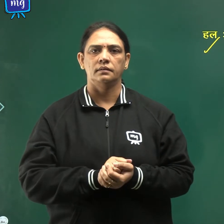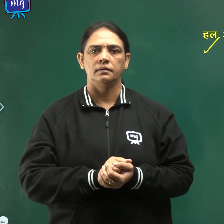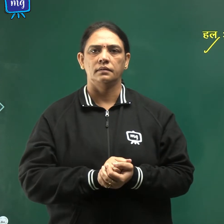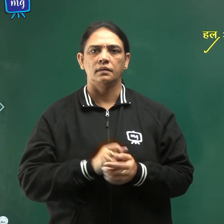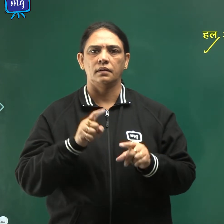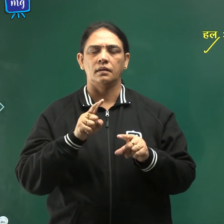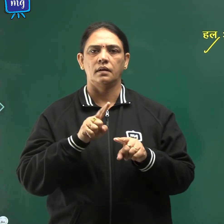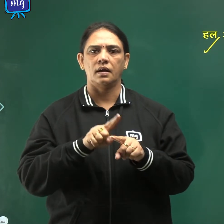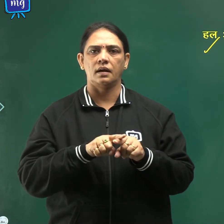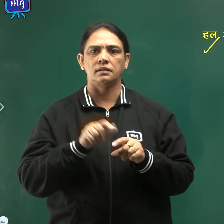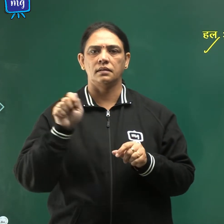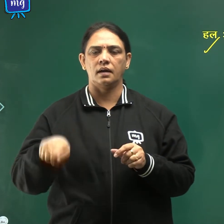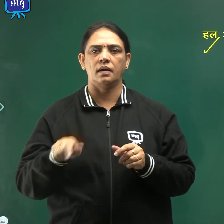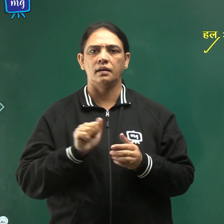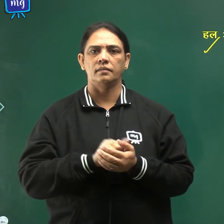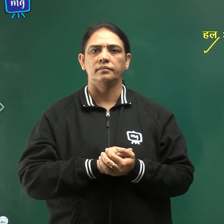x दिया हुआ है,